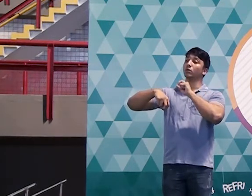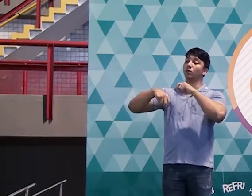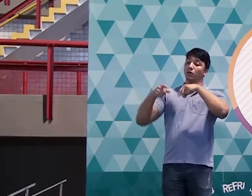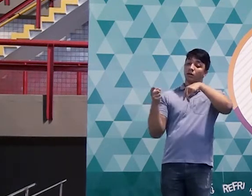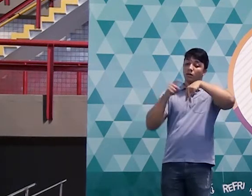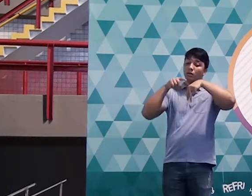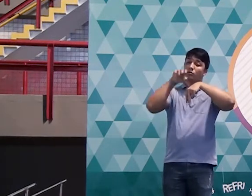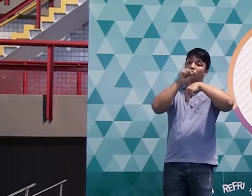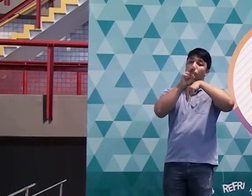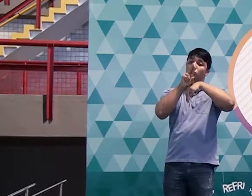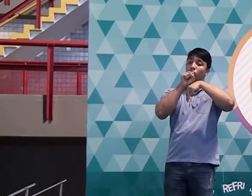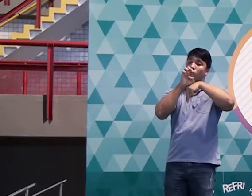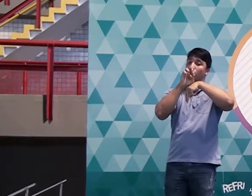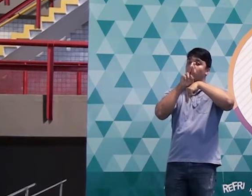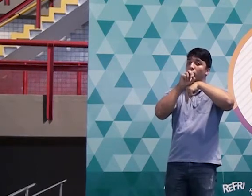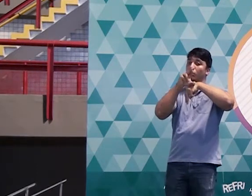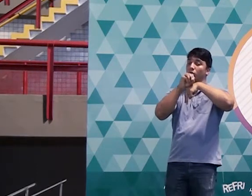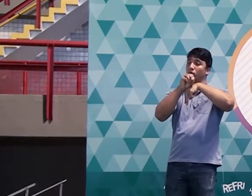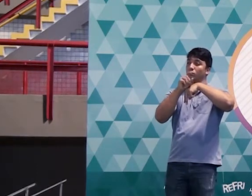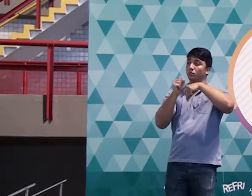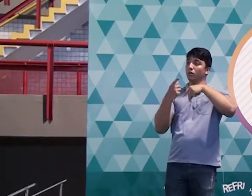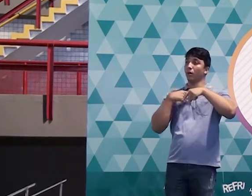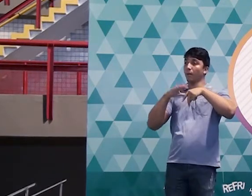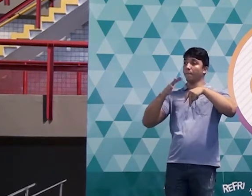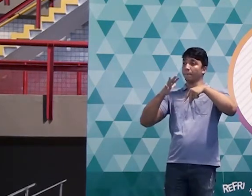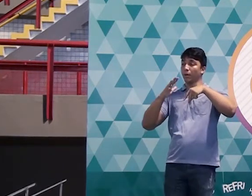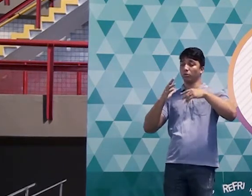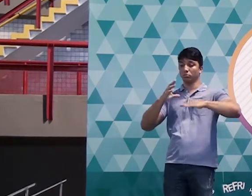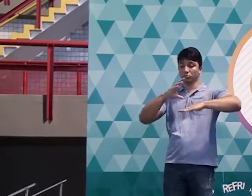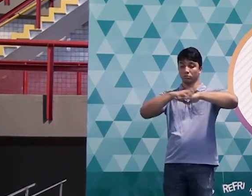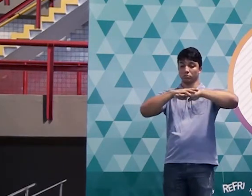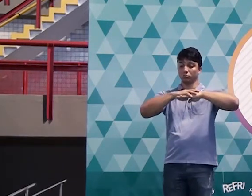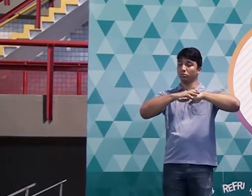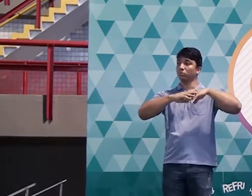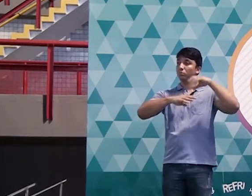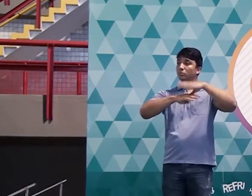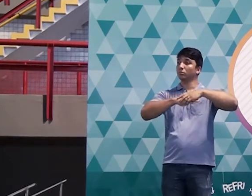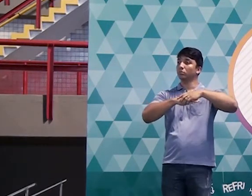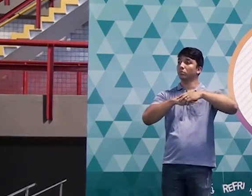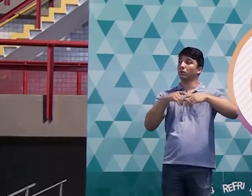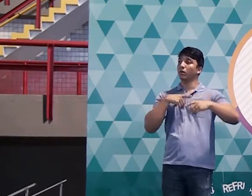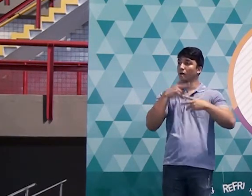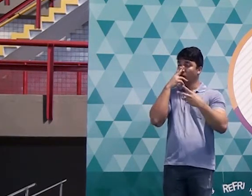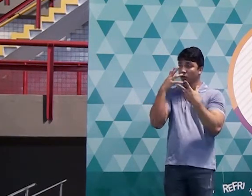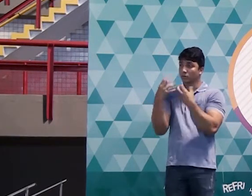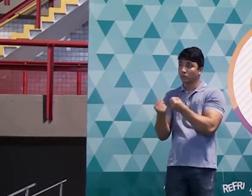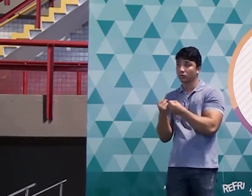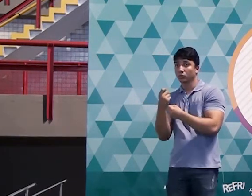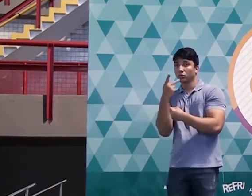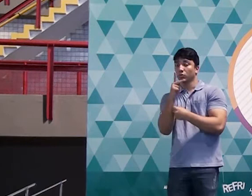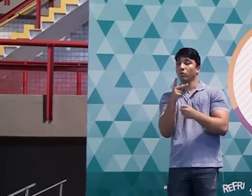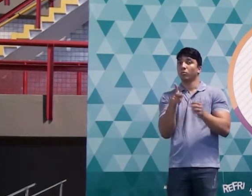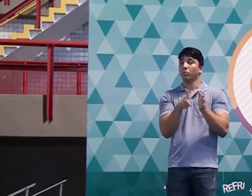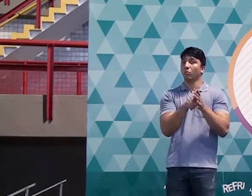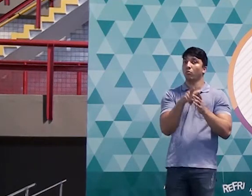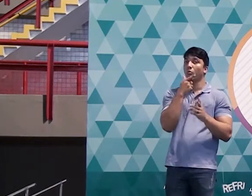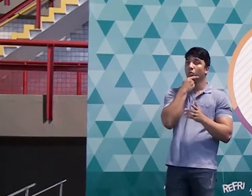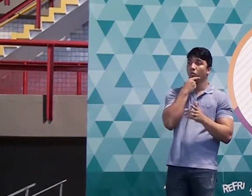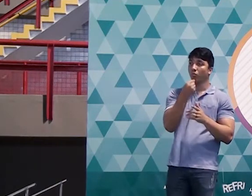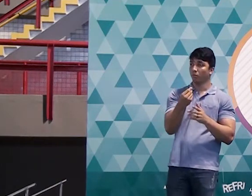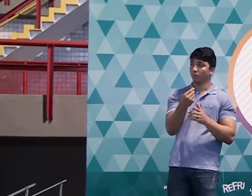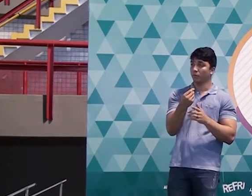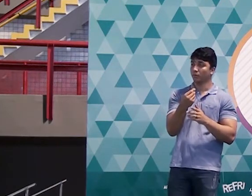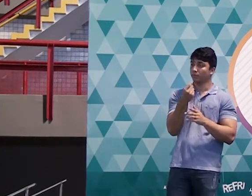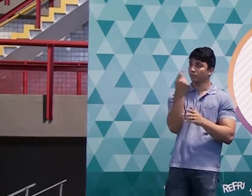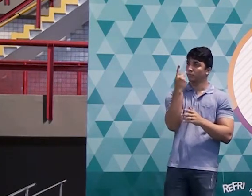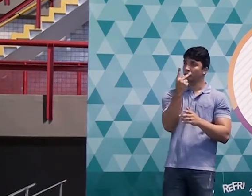suzerano. Coloca as mãos na dele e se reconhece como seu homem. Você